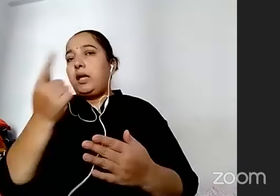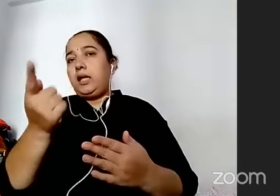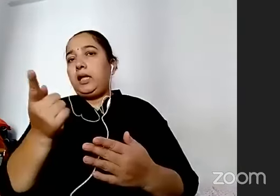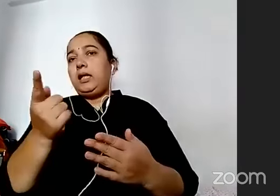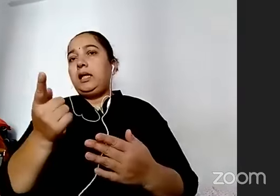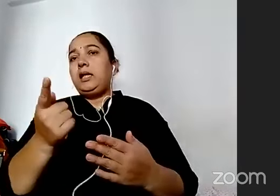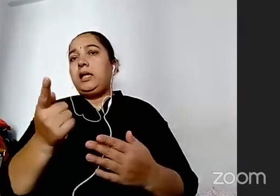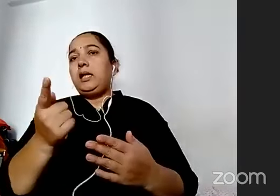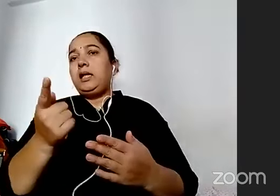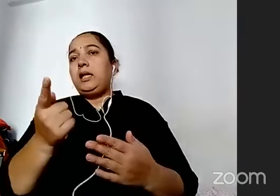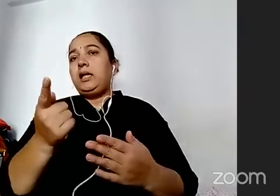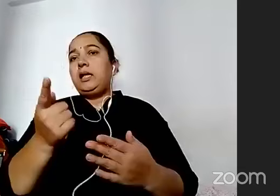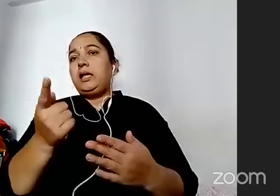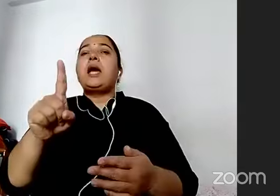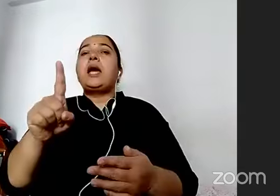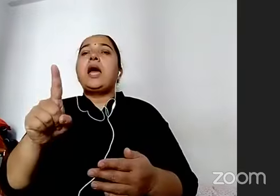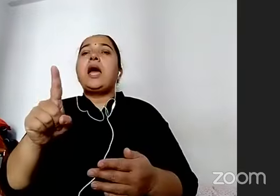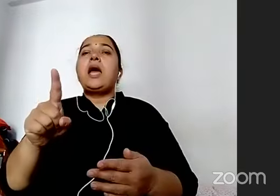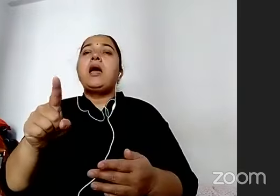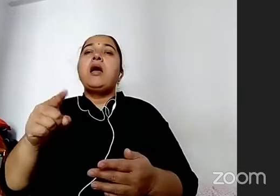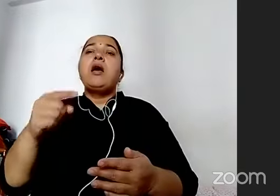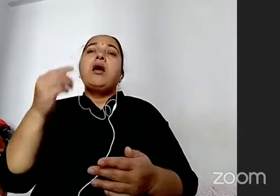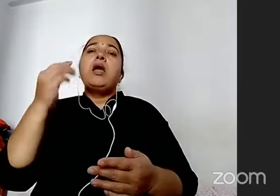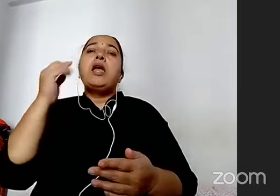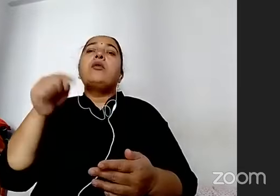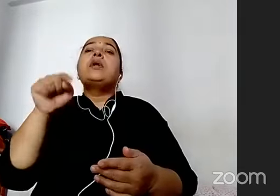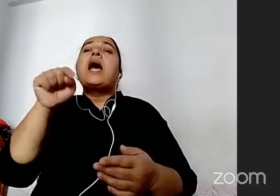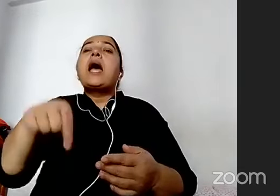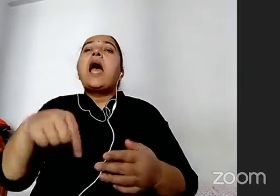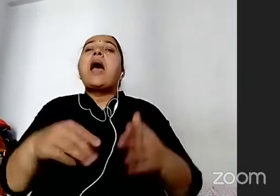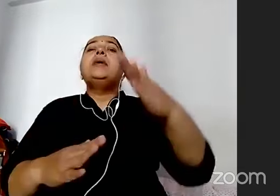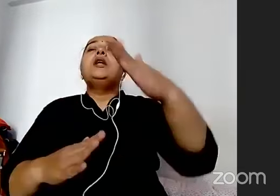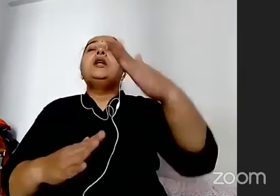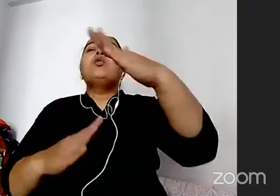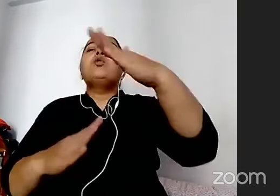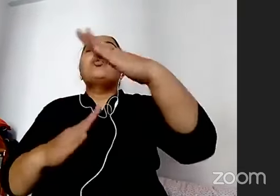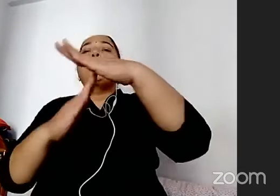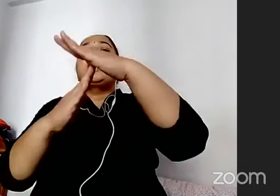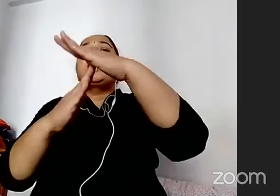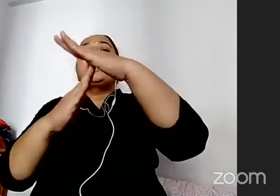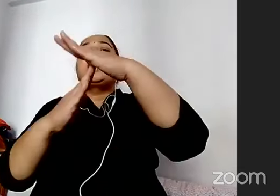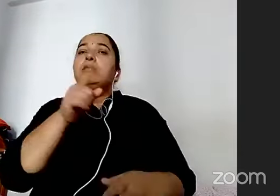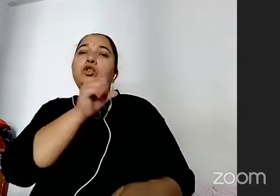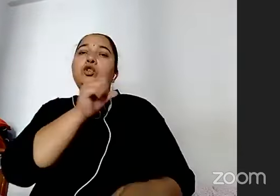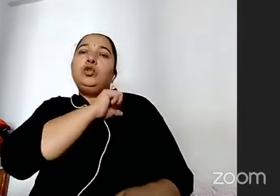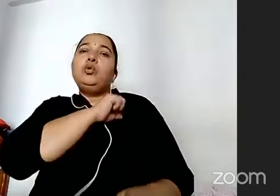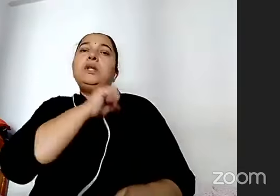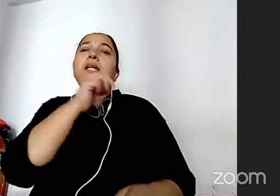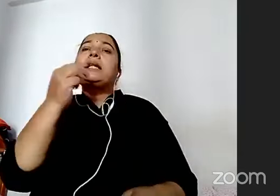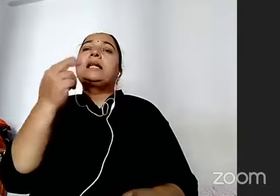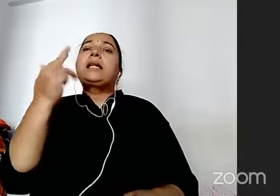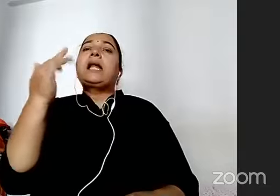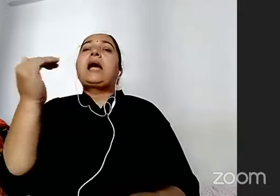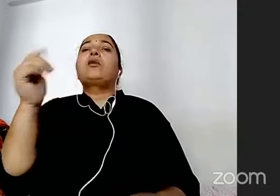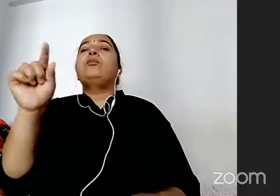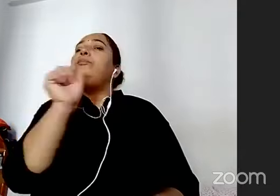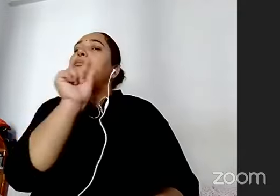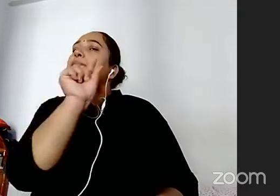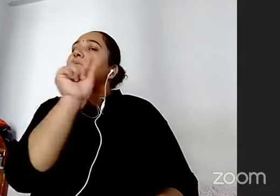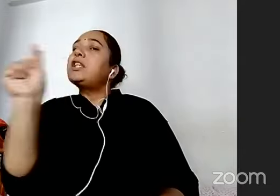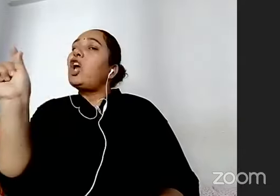साइलोस होइन, यो ट्रेडिसनल होइन परम्परावादी सोच होइन संरचना